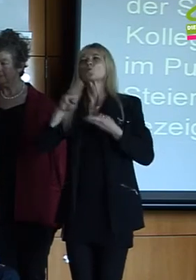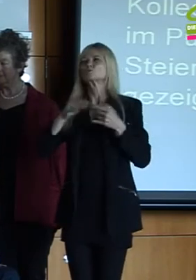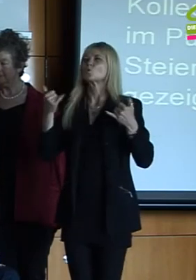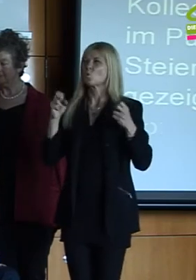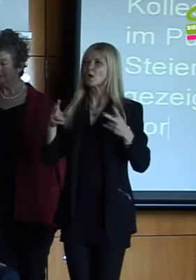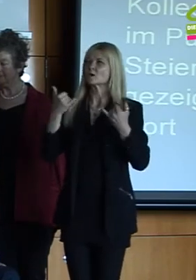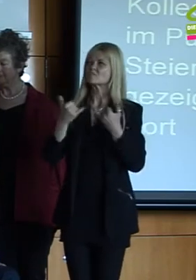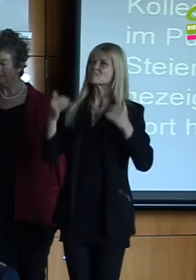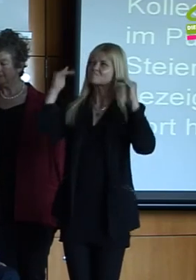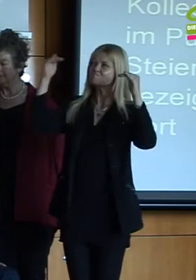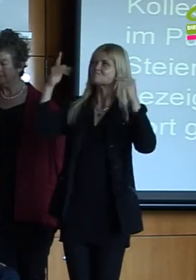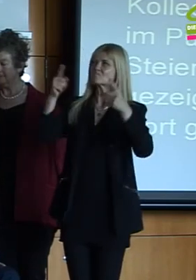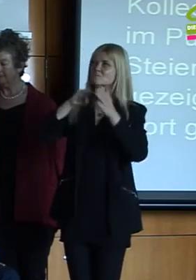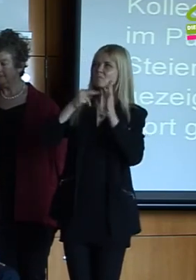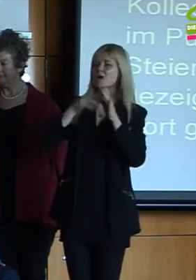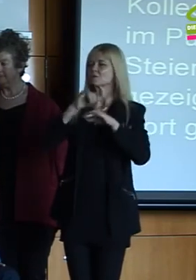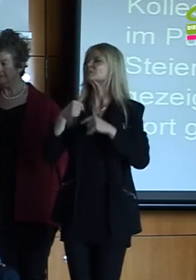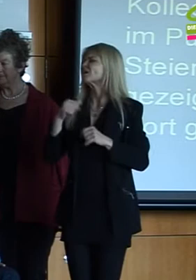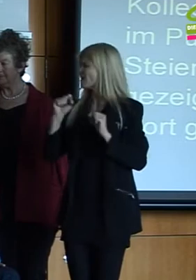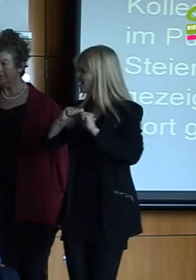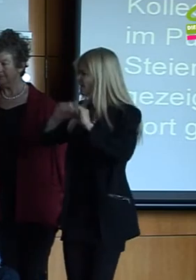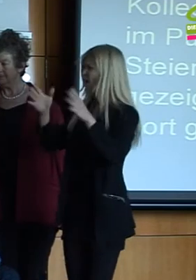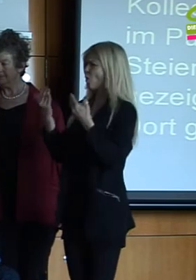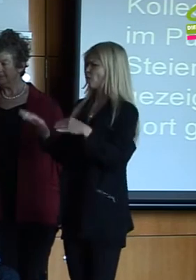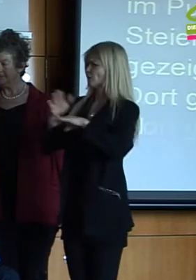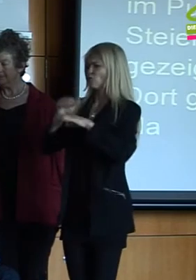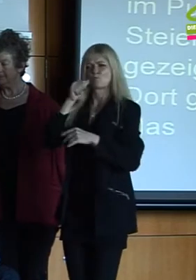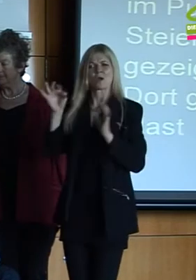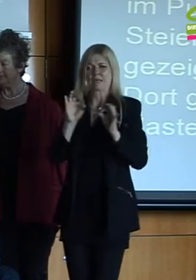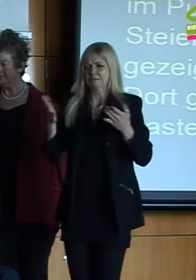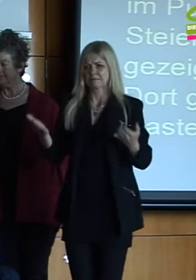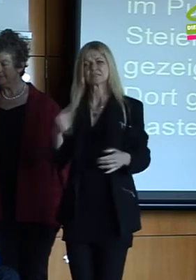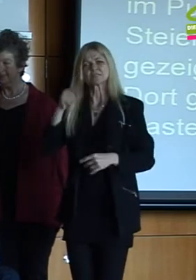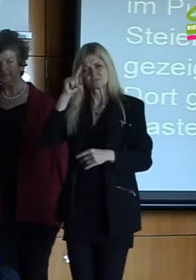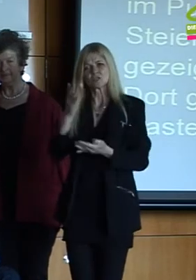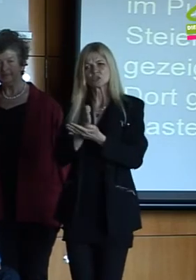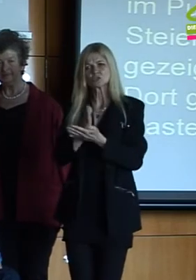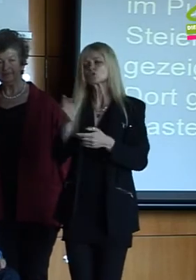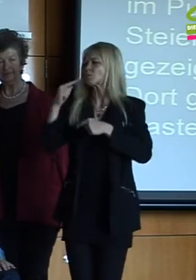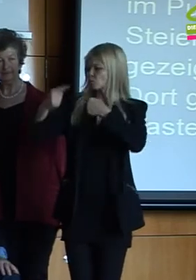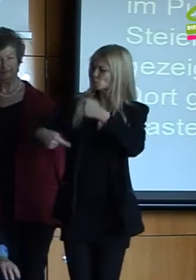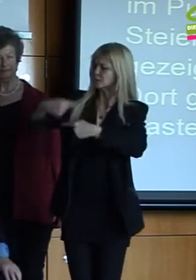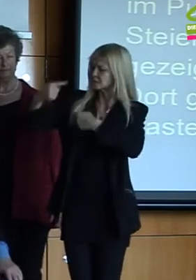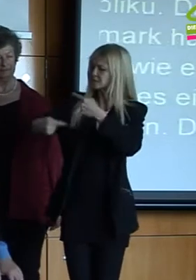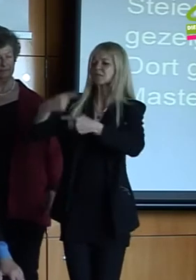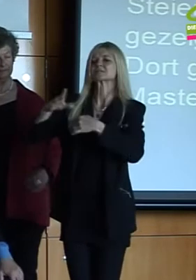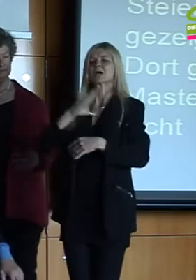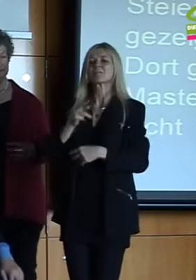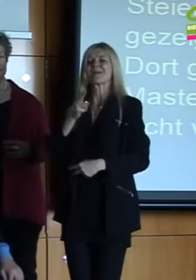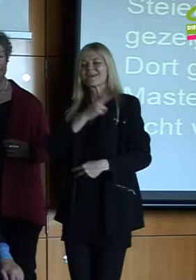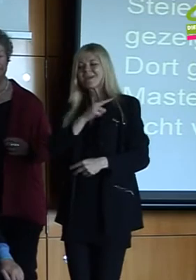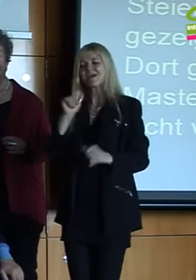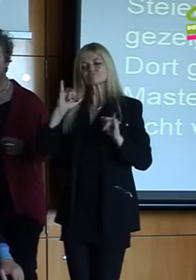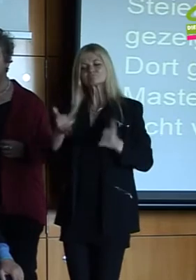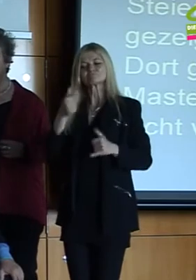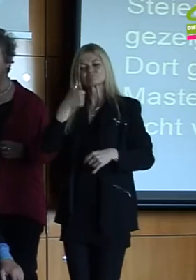mit Umsetzungsschritten. Es ist uns allen klar, dass das nicht von heute auf morgen geht. Es ist uns allen klar, dass es ein Prozess ist, aber ein ehrliches Bekenntnis